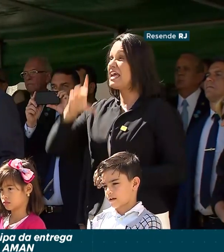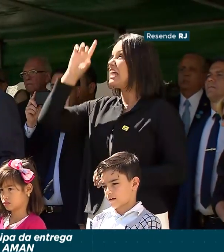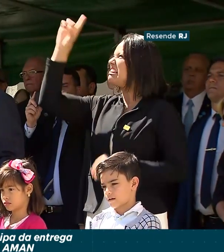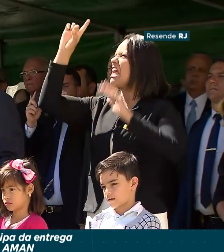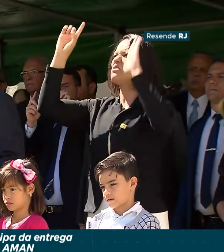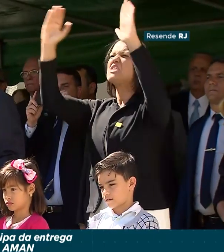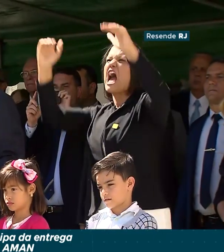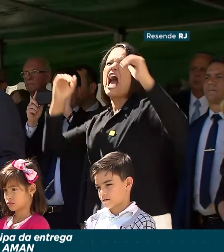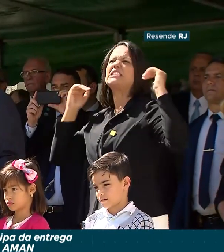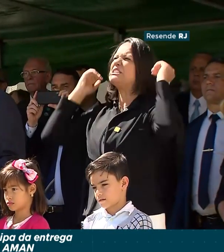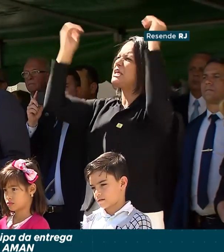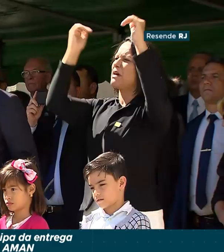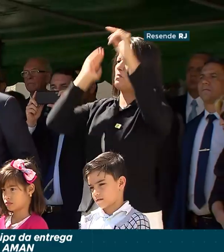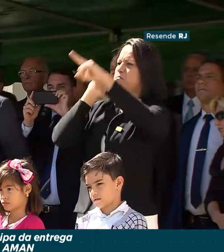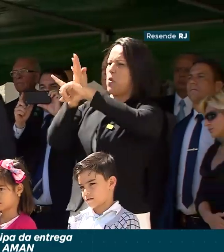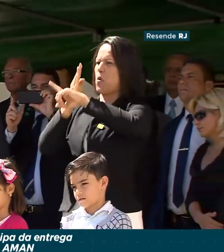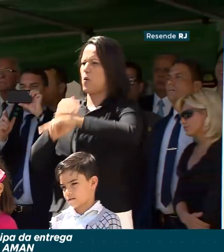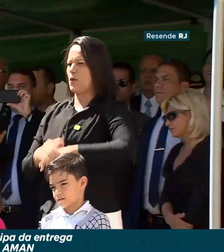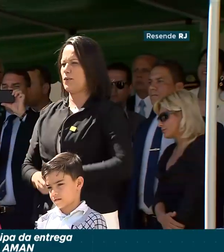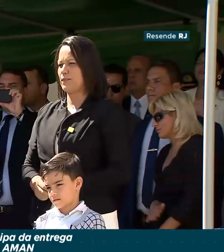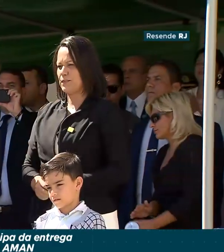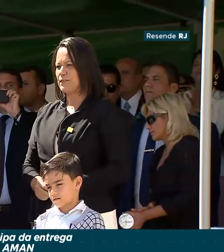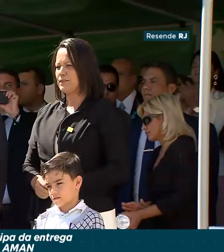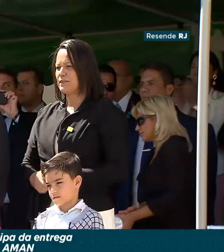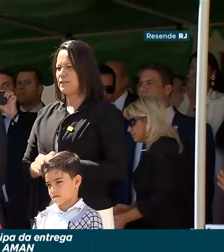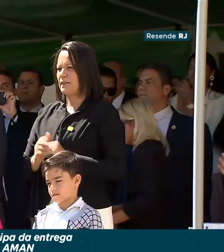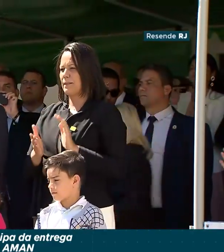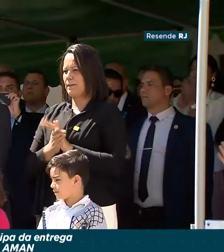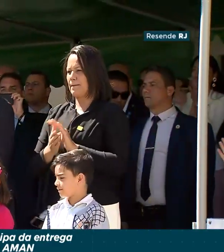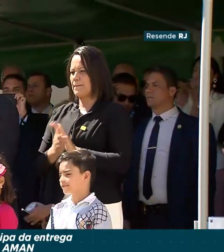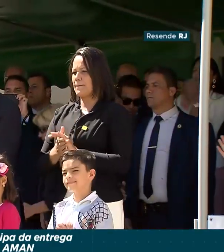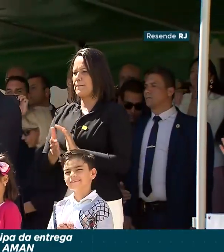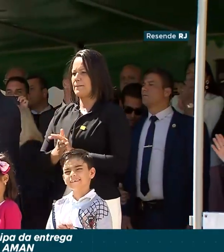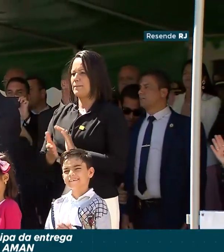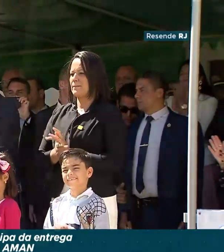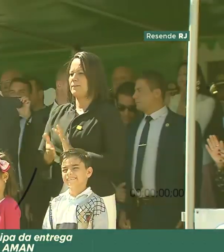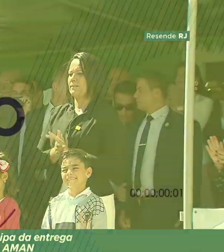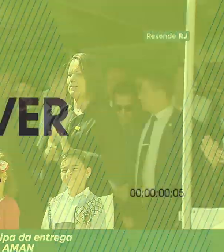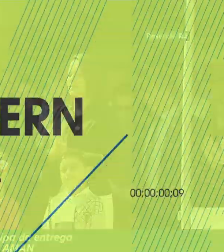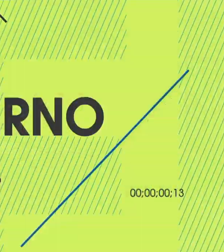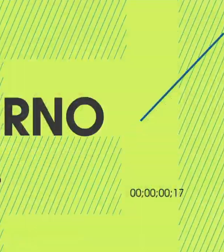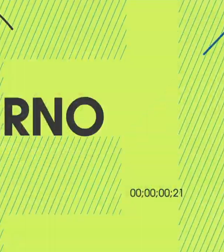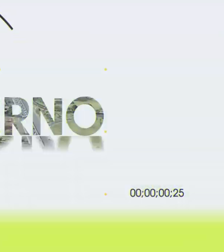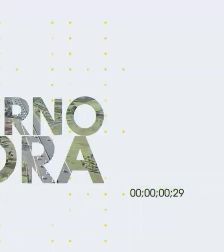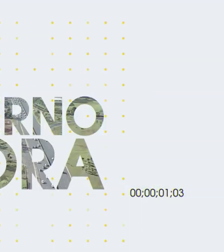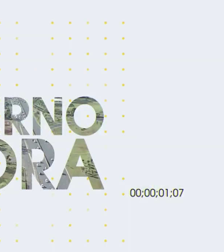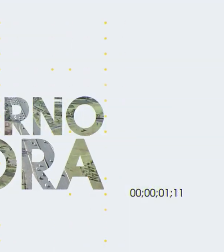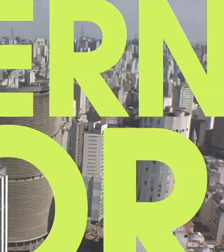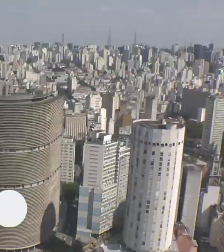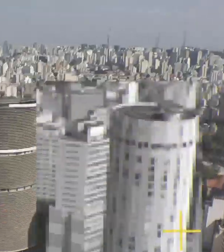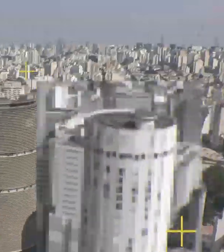Deus acima de todos!